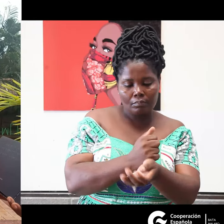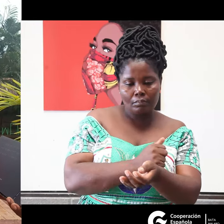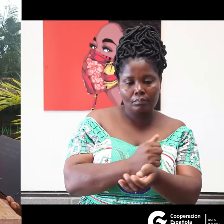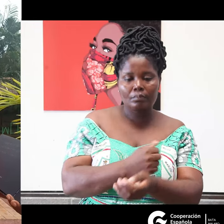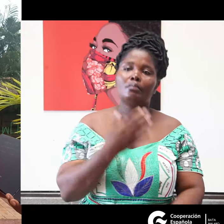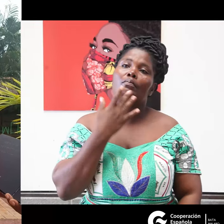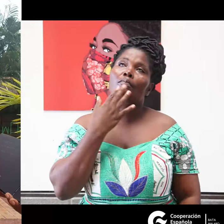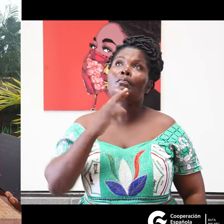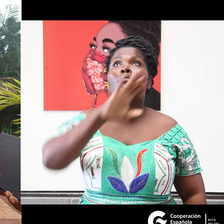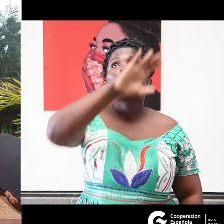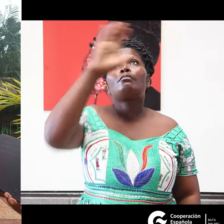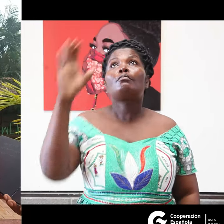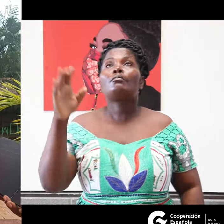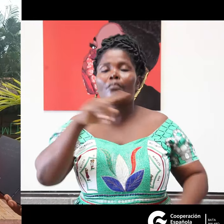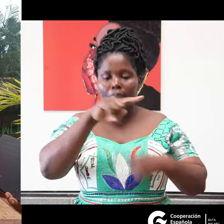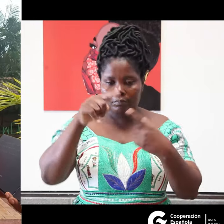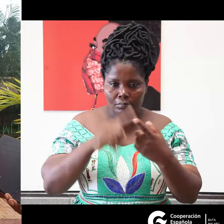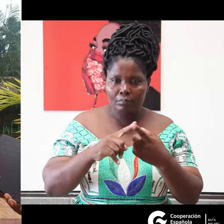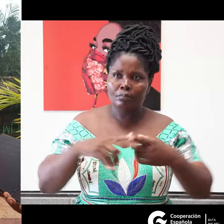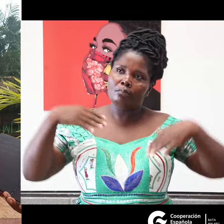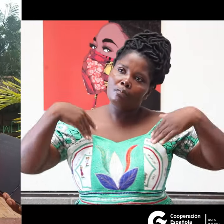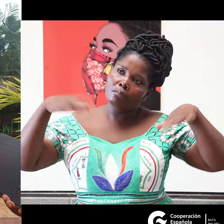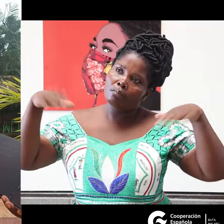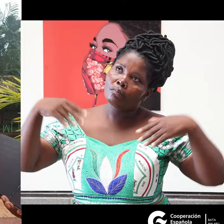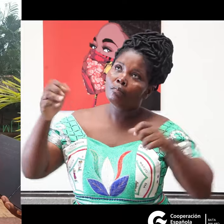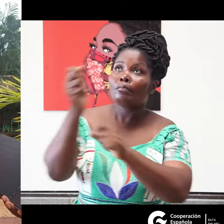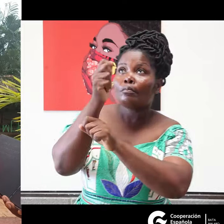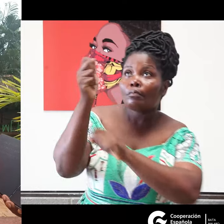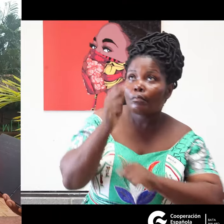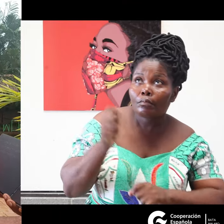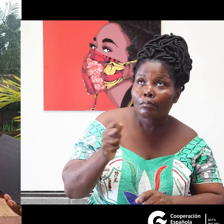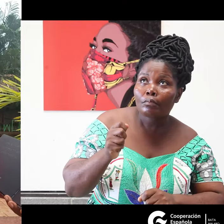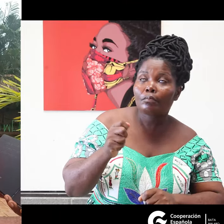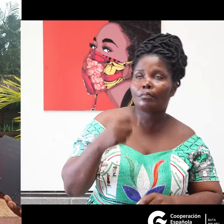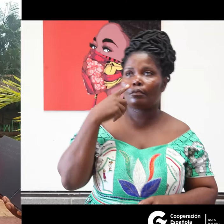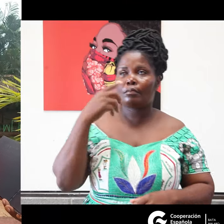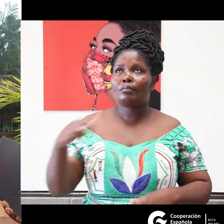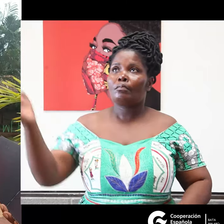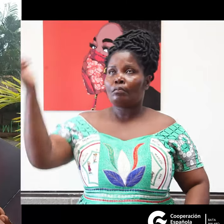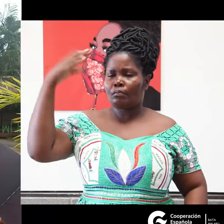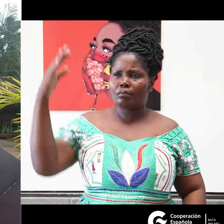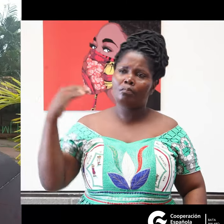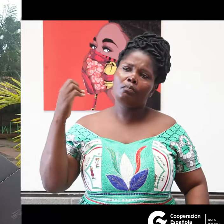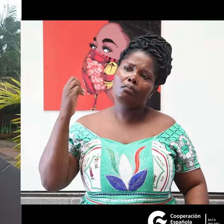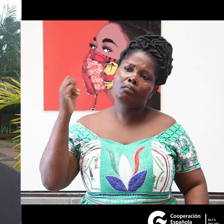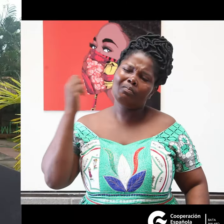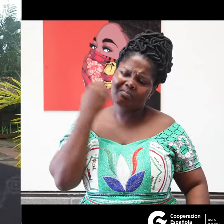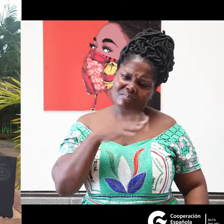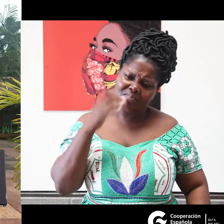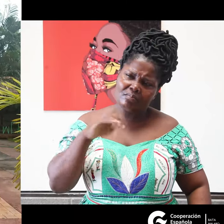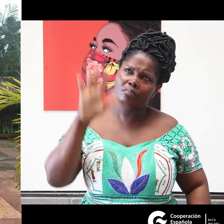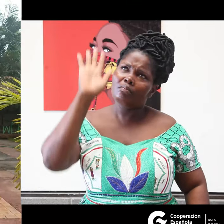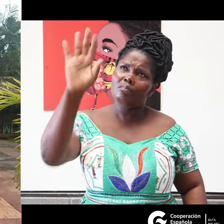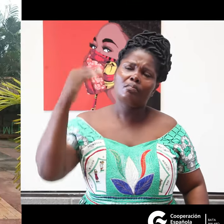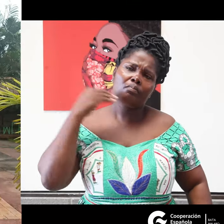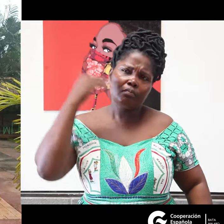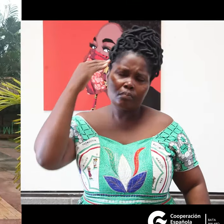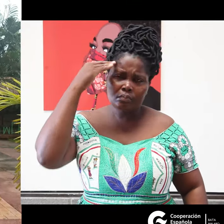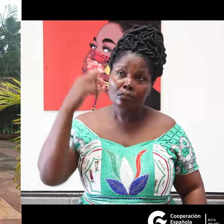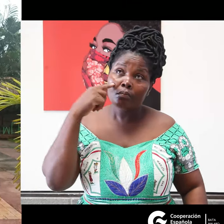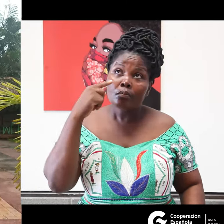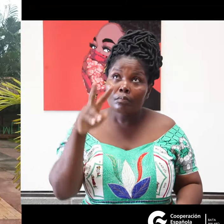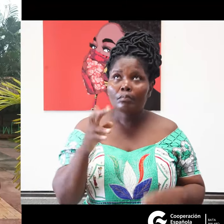es el color del cielo cuando saca a volar su cometa y el sol calienta su cabeza. Y vemos por aquí